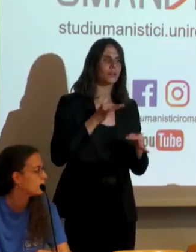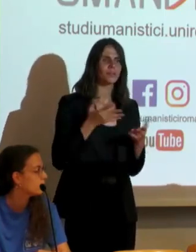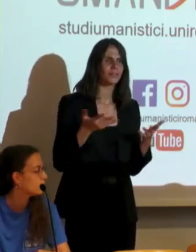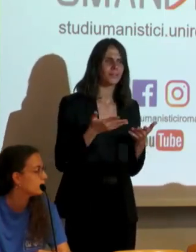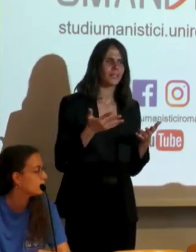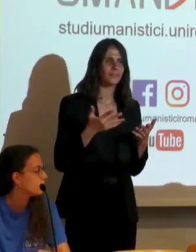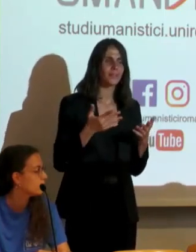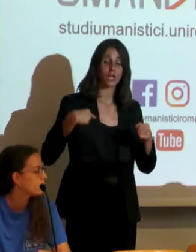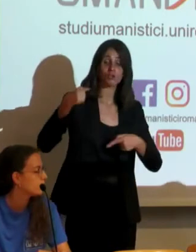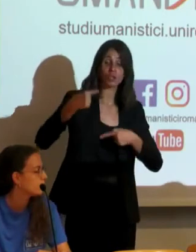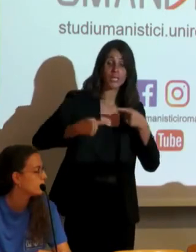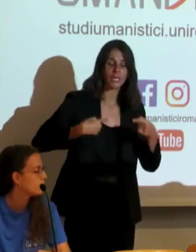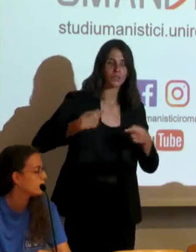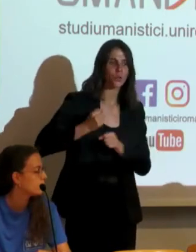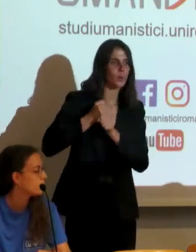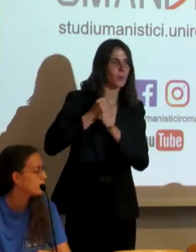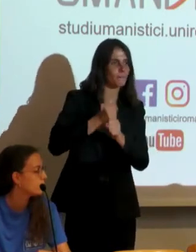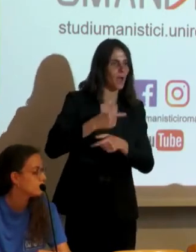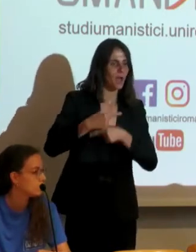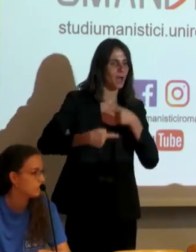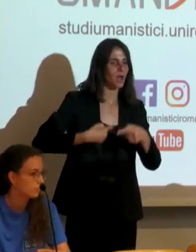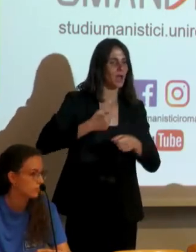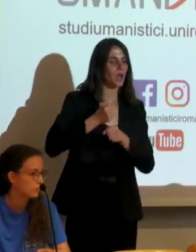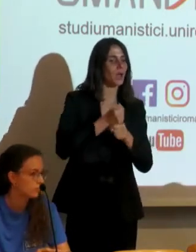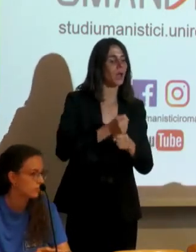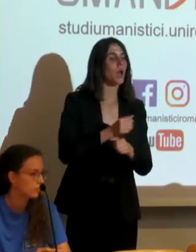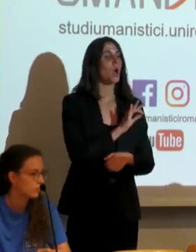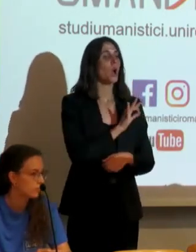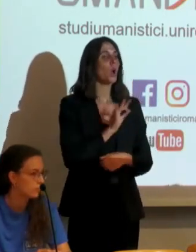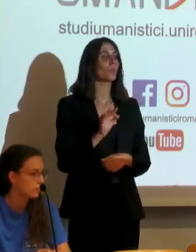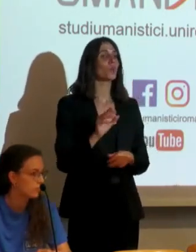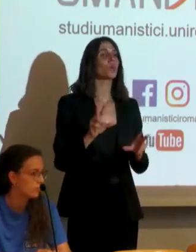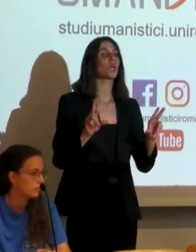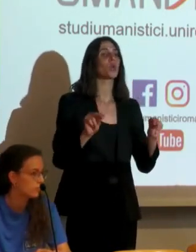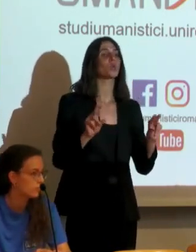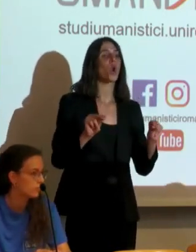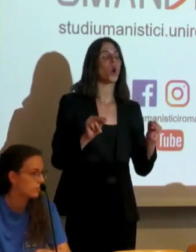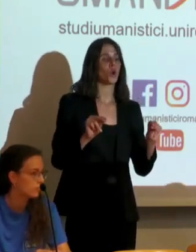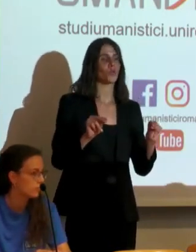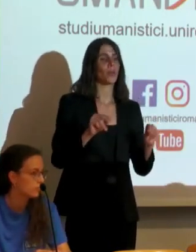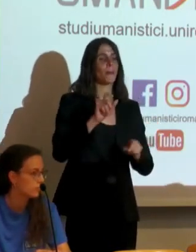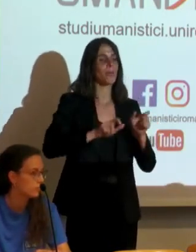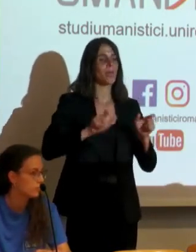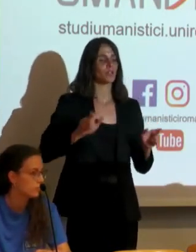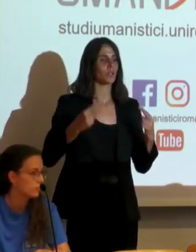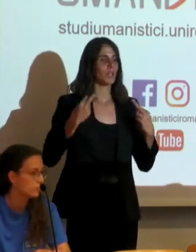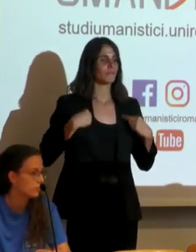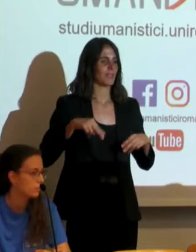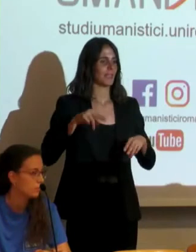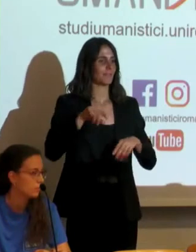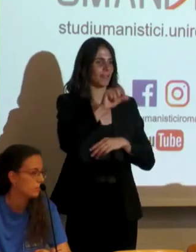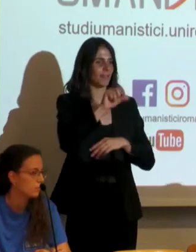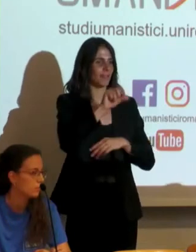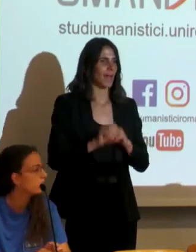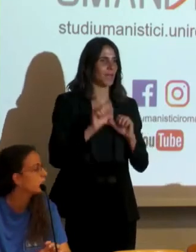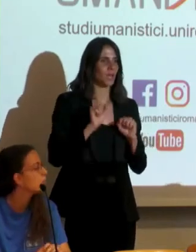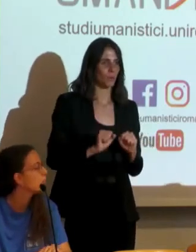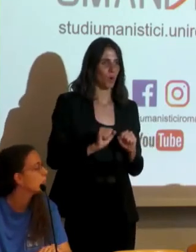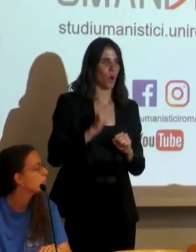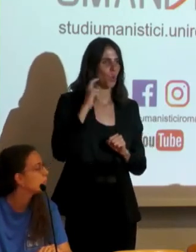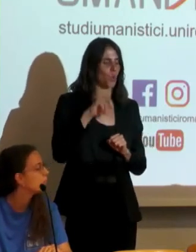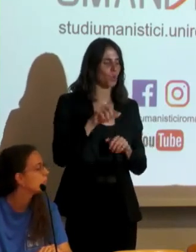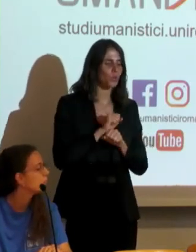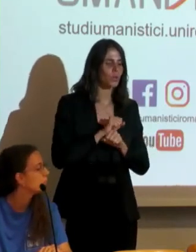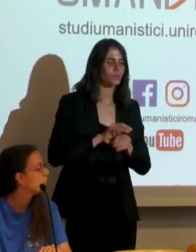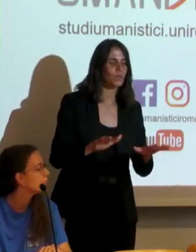scuola, trasmetterla ai nuovi italiani e trasmetterla, diciamo, banalmente anche chi